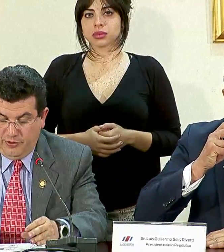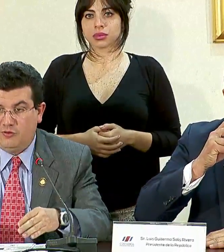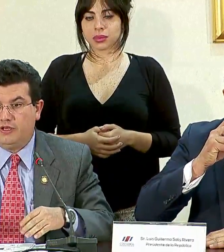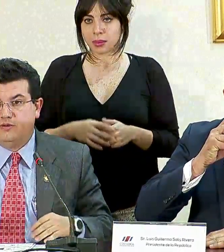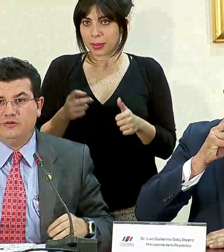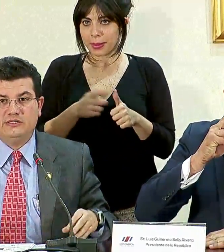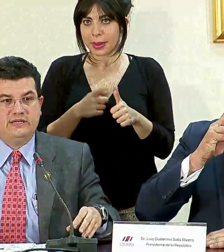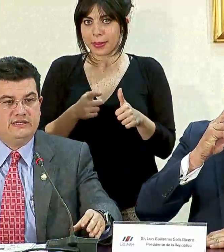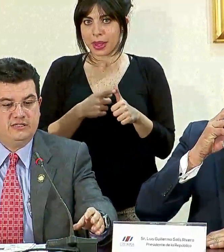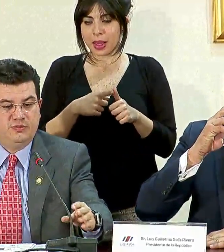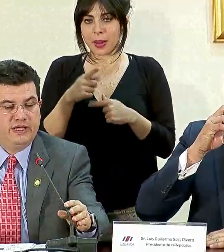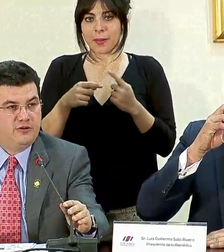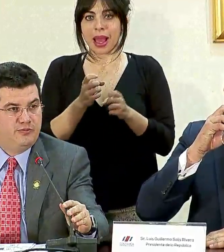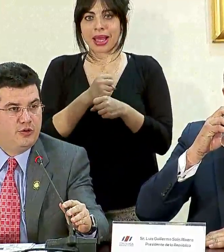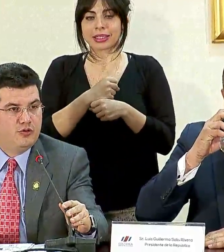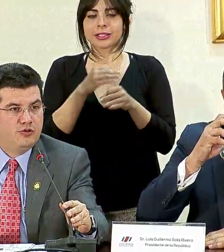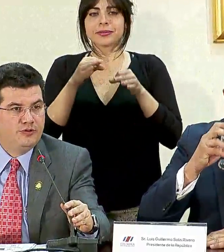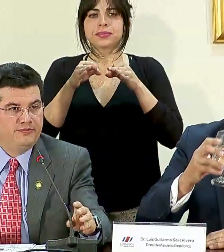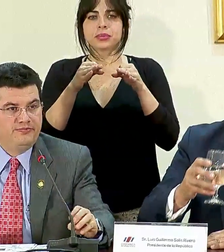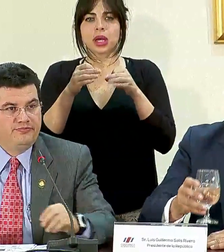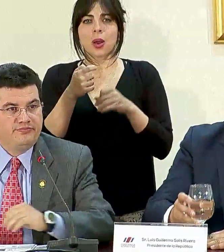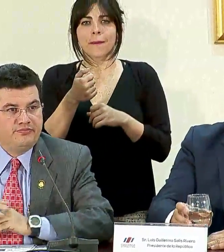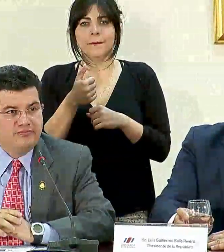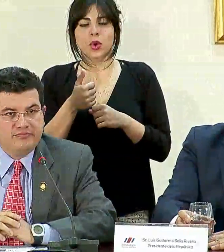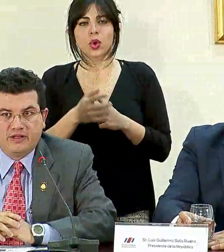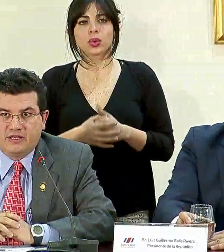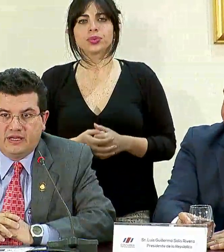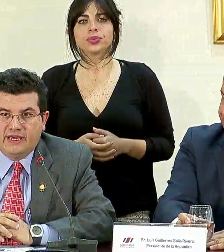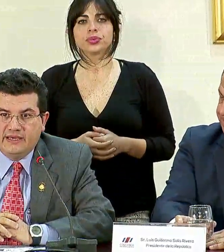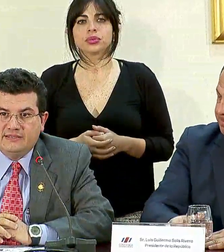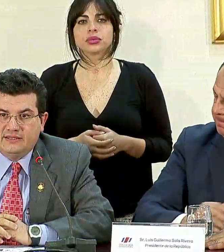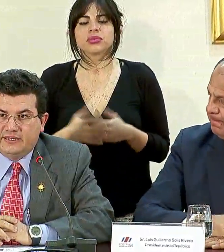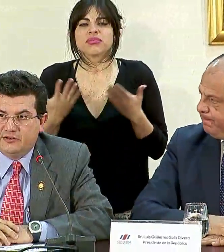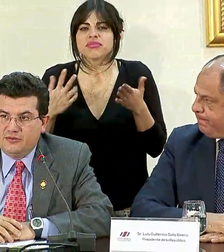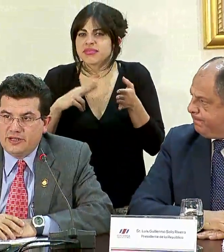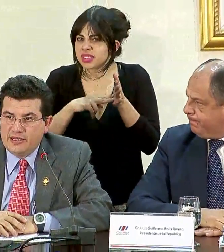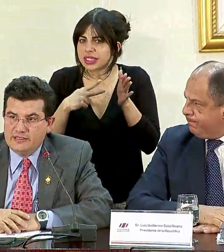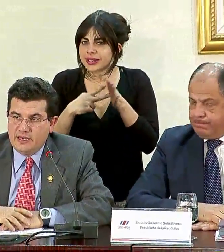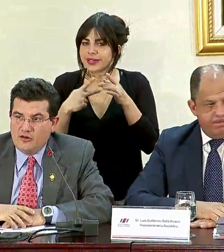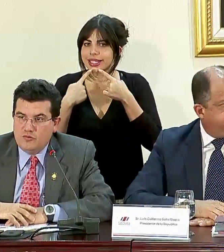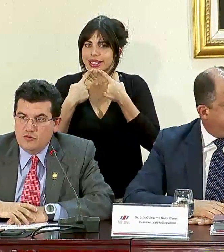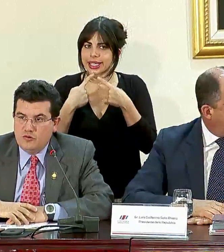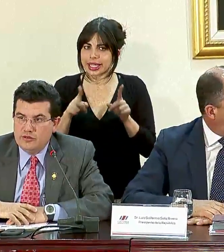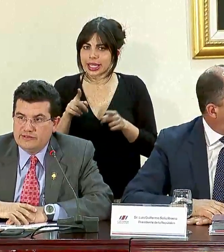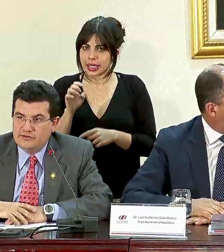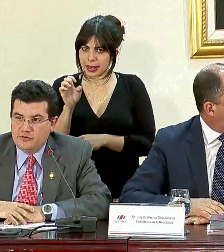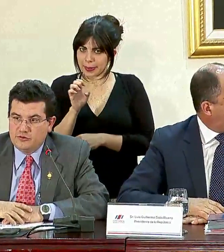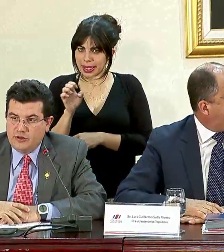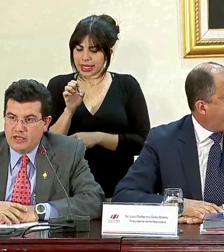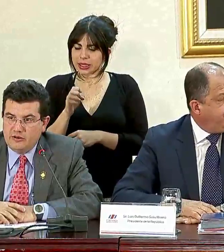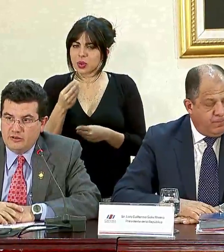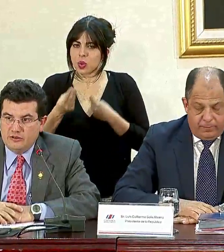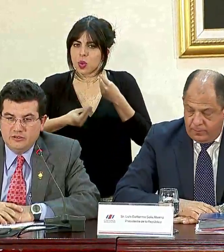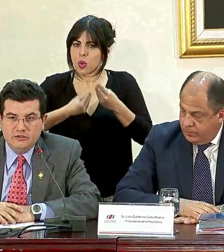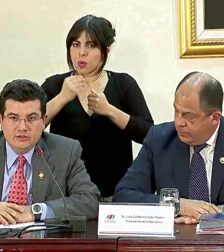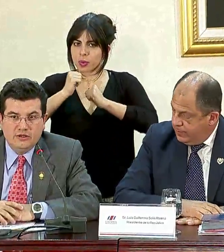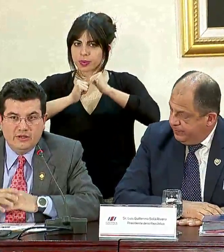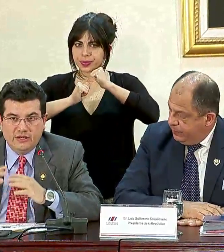Lo primero que vamos a hacer es explicar un poco qué es el decreto de emergencia, cómo está